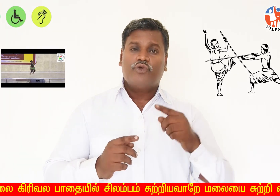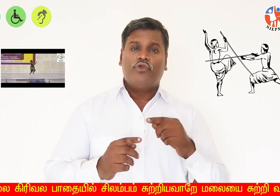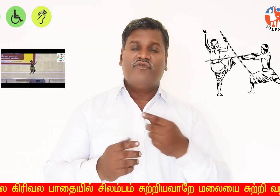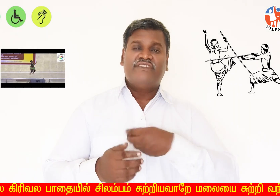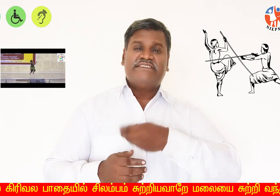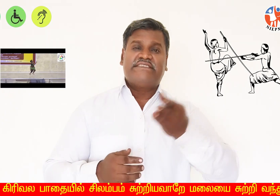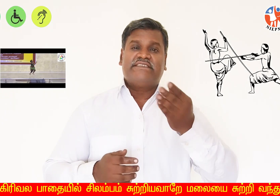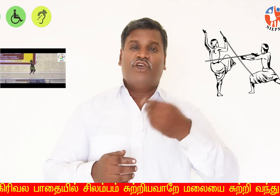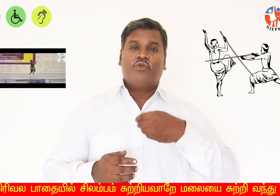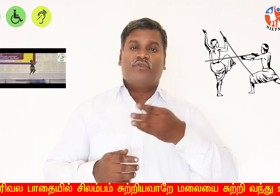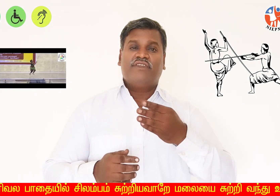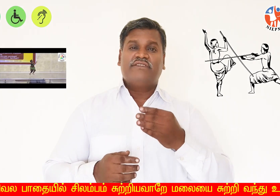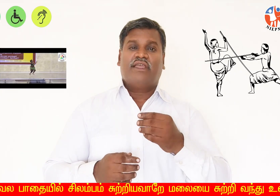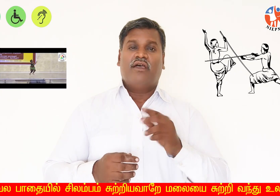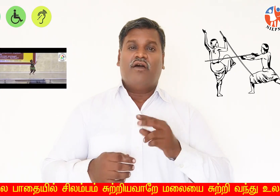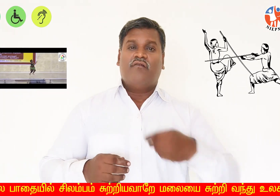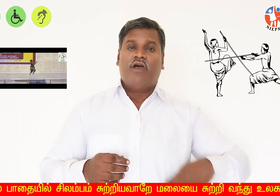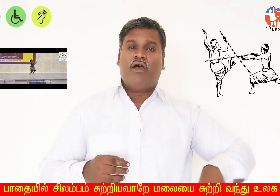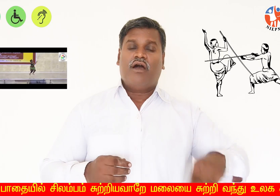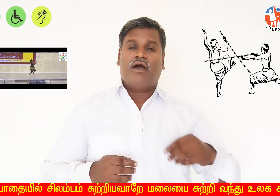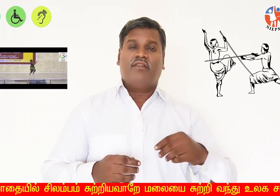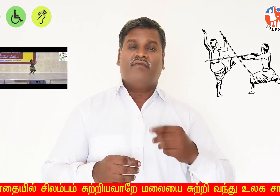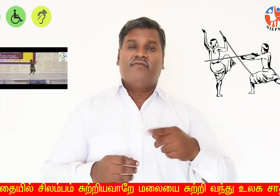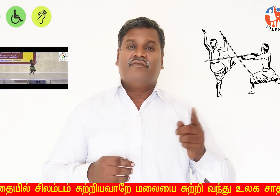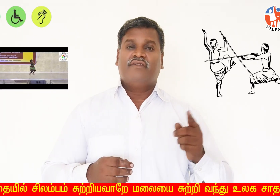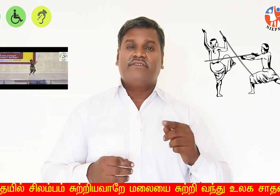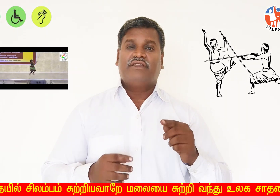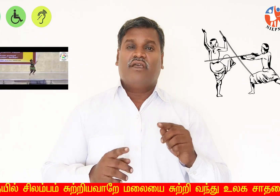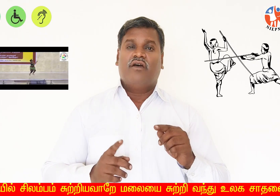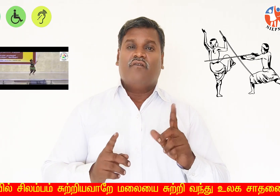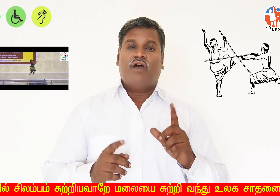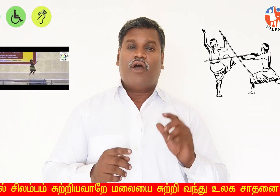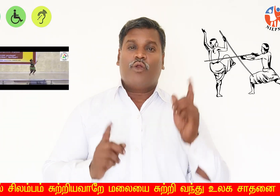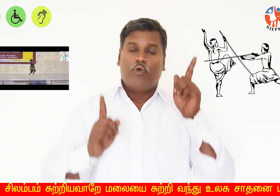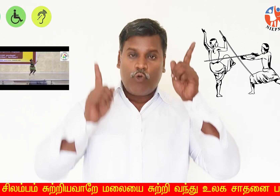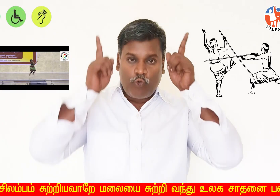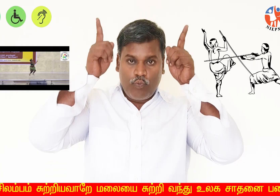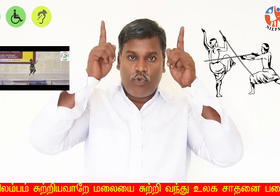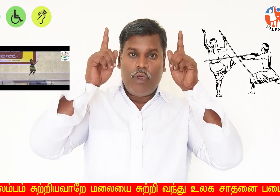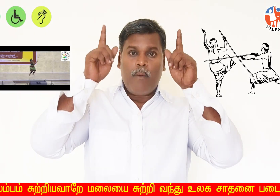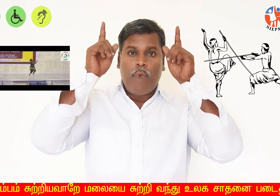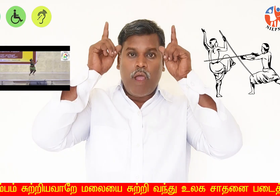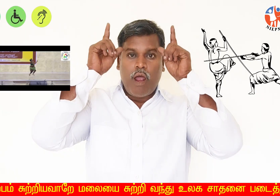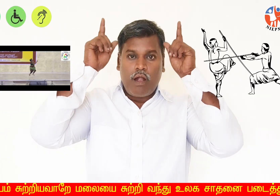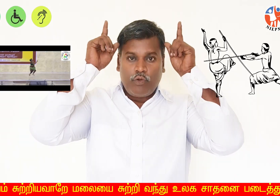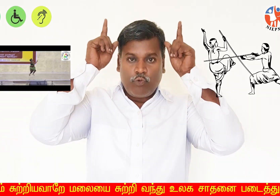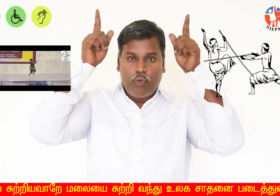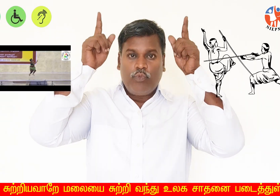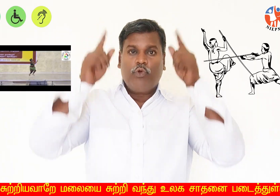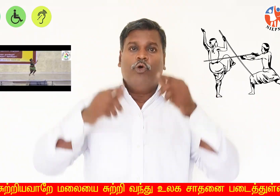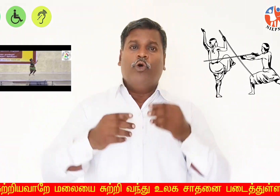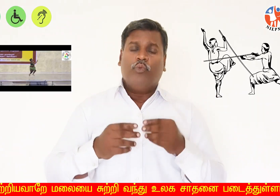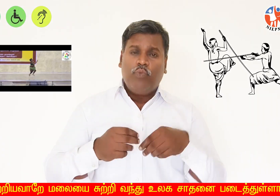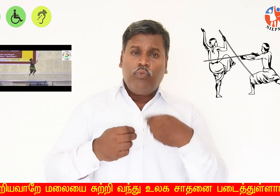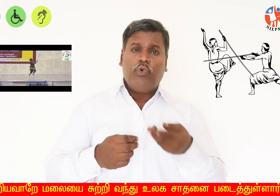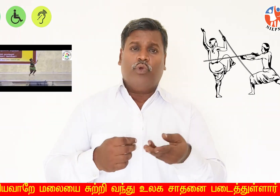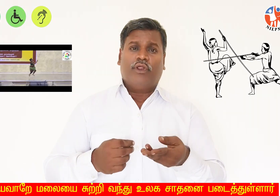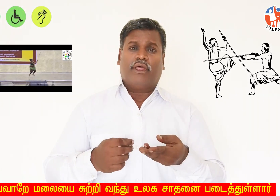வீச்சு, வேல் கொம்பு போன்ற கலைகளில் தேர்ச்சி பெற்ற நிலையில் நேற்று திருவண்ணாமலை கிரிவல பாதையில் சிலம்பம்